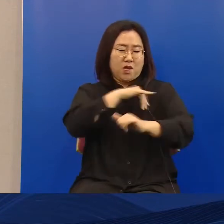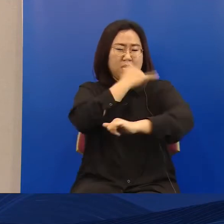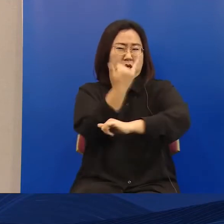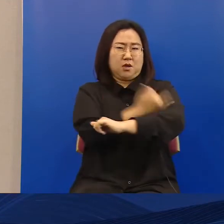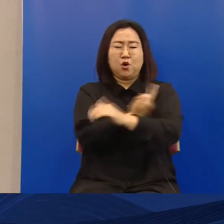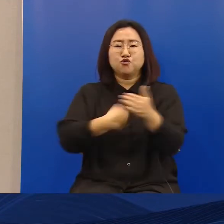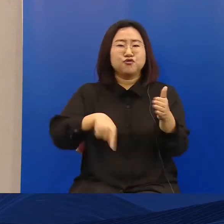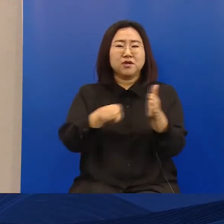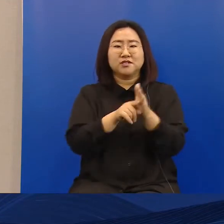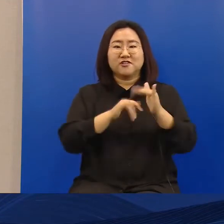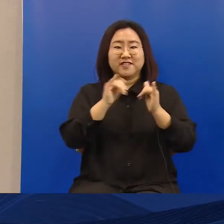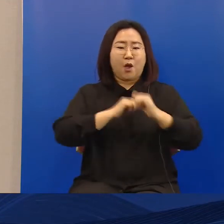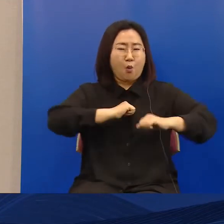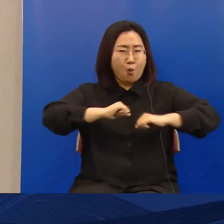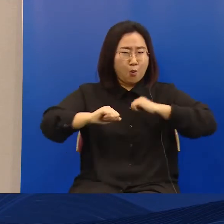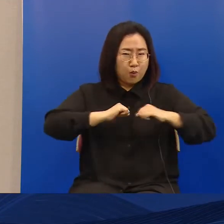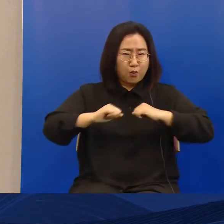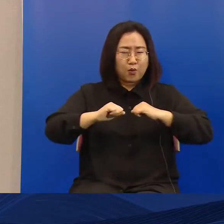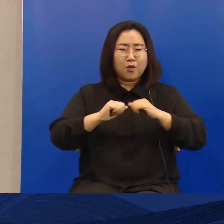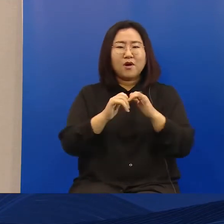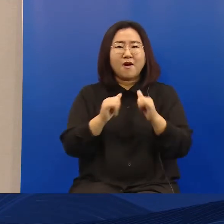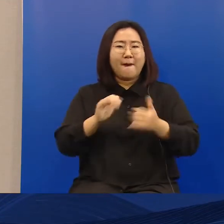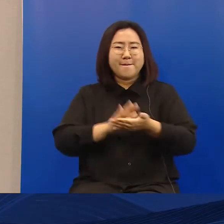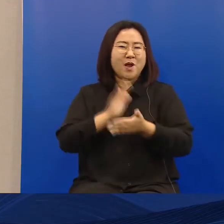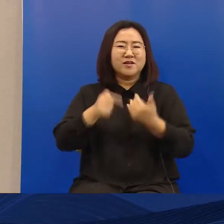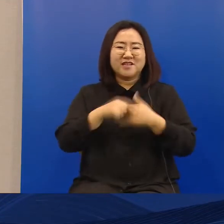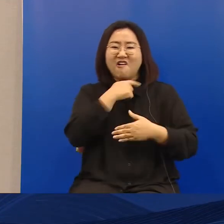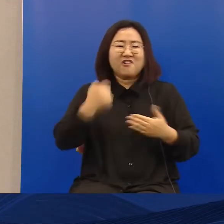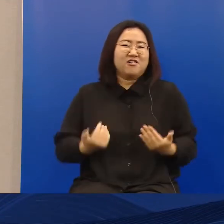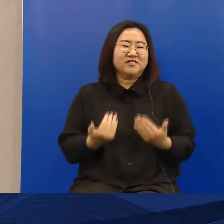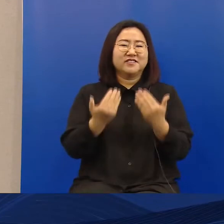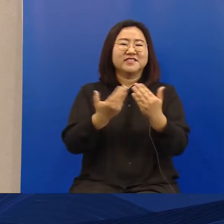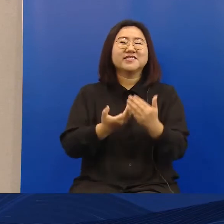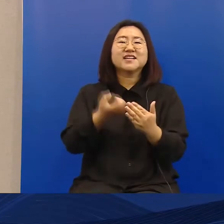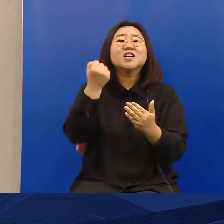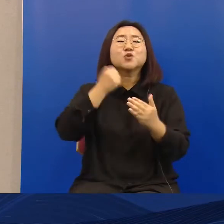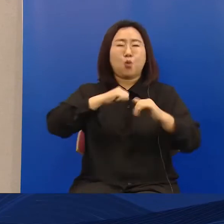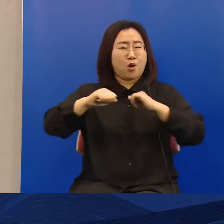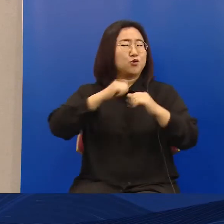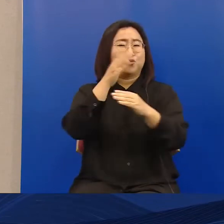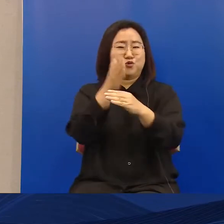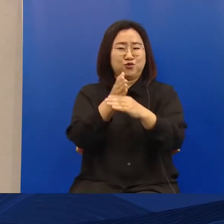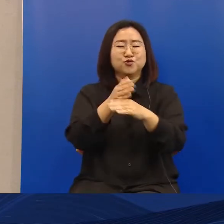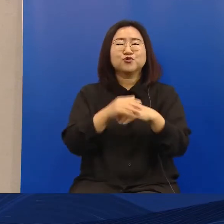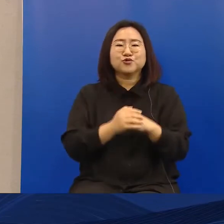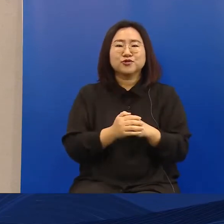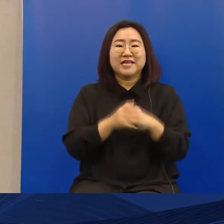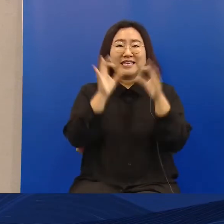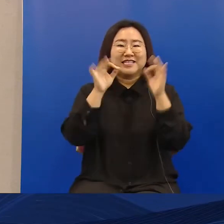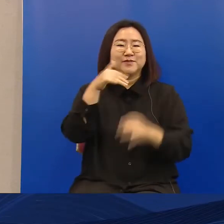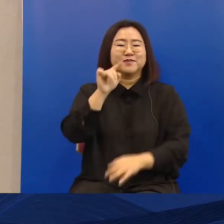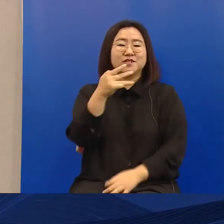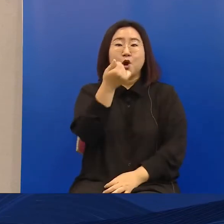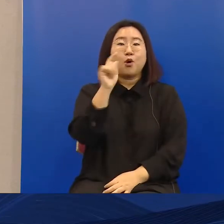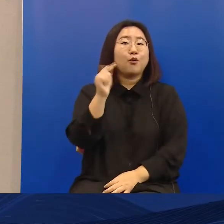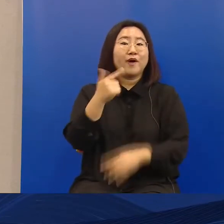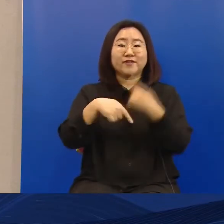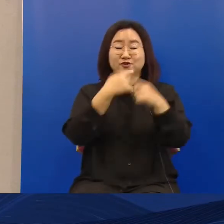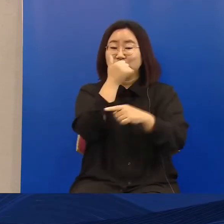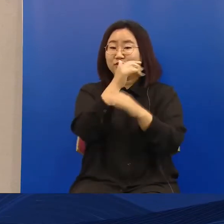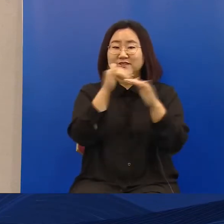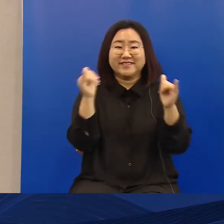위해서 사회 행동과 사회 운동에 열정과 헌신을 하고 계시는 귀한 분이십니다. 우리 김철환